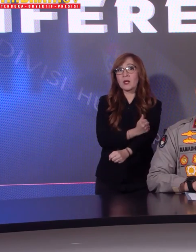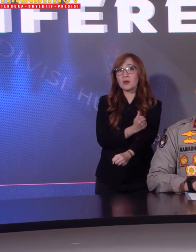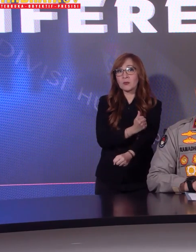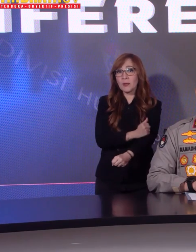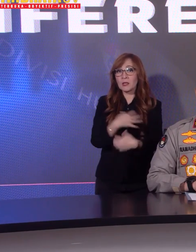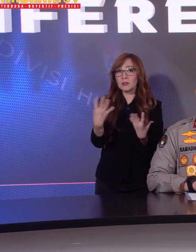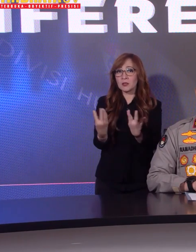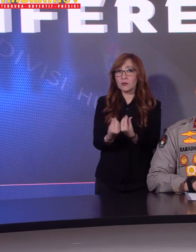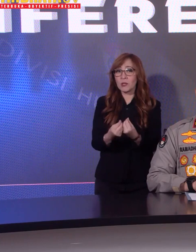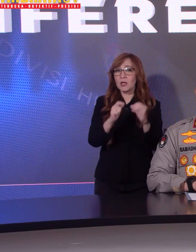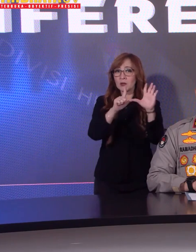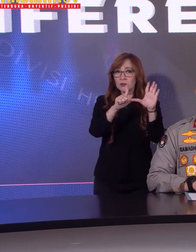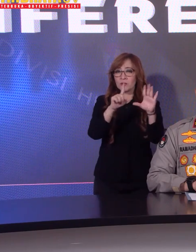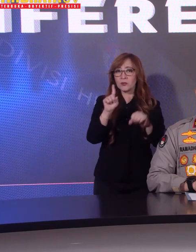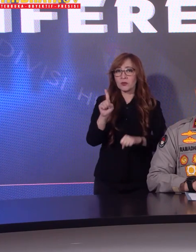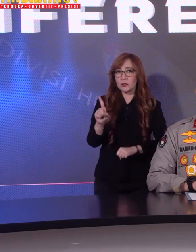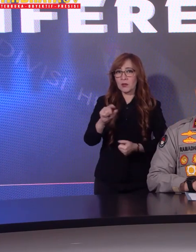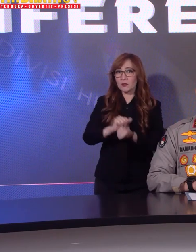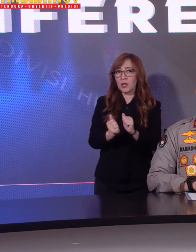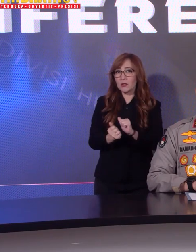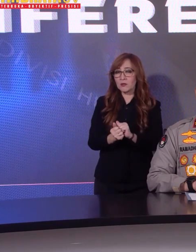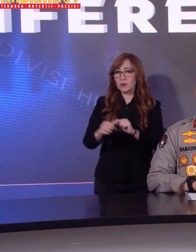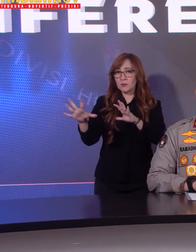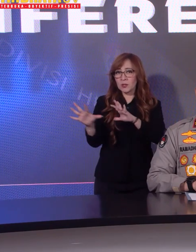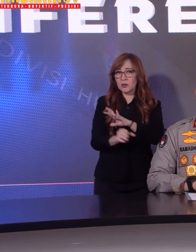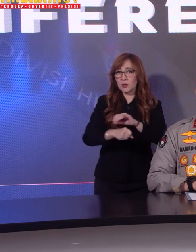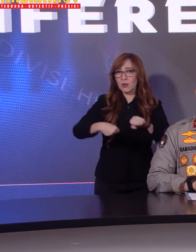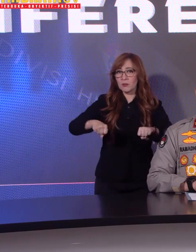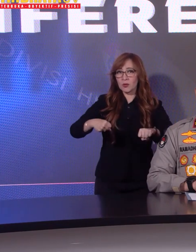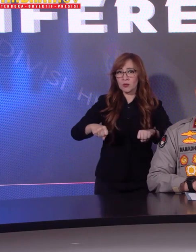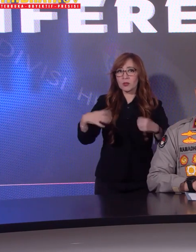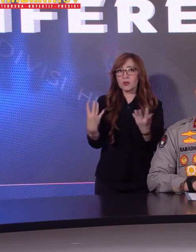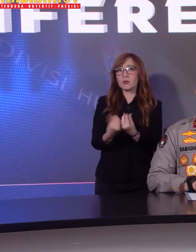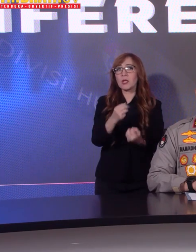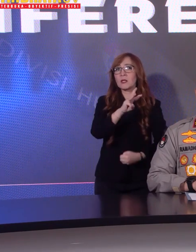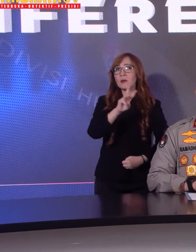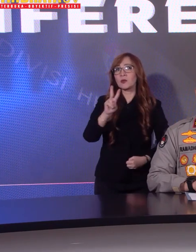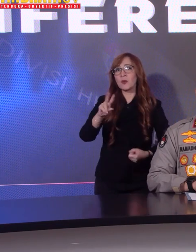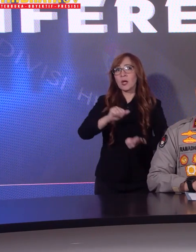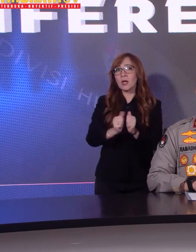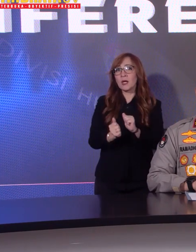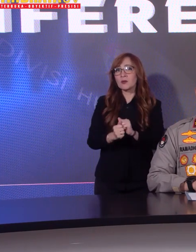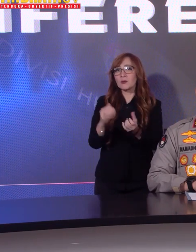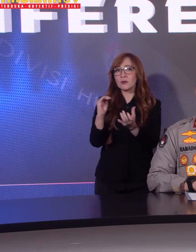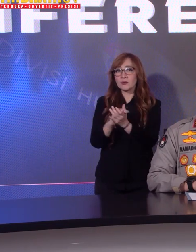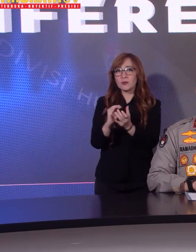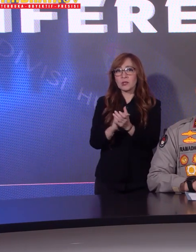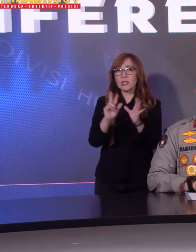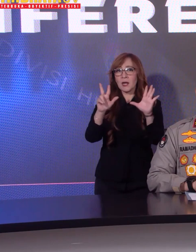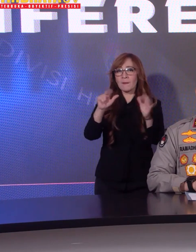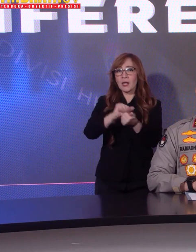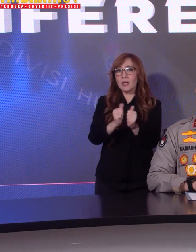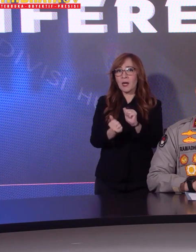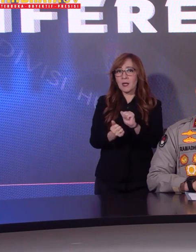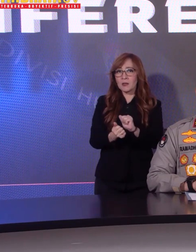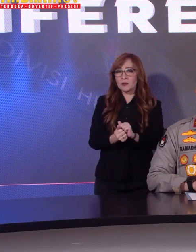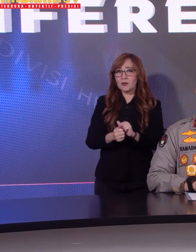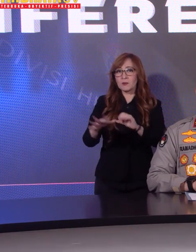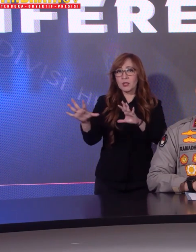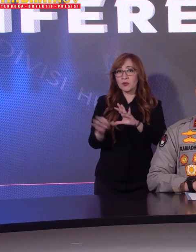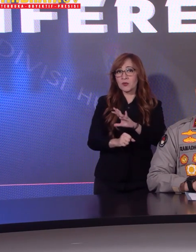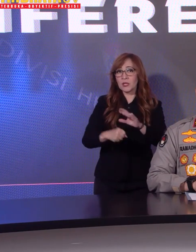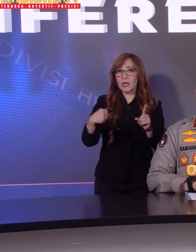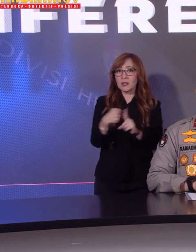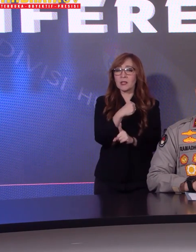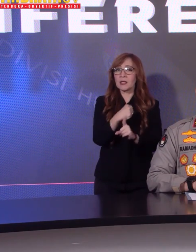sebanyak 71 kasus curanm sebanyak 32 kasus judi sebanyak 8 kasus pencurian dengan